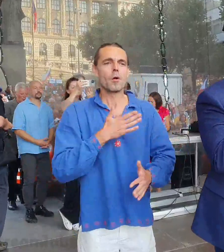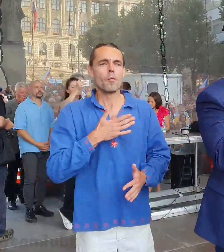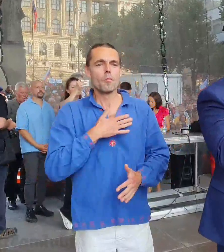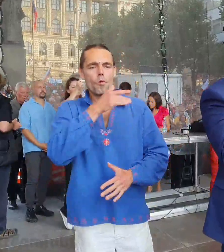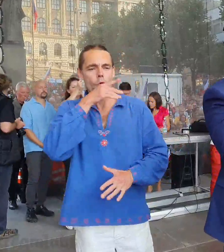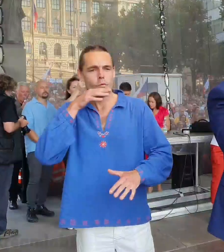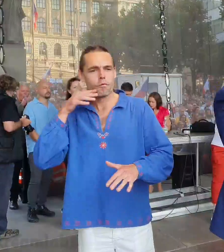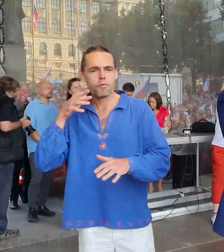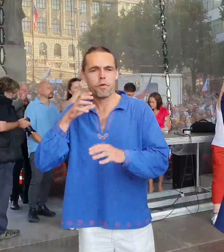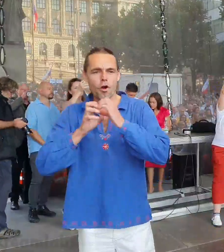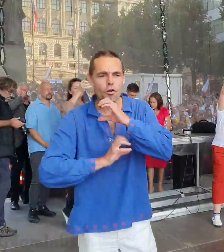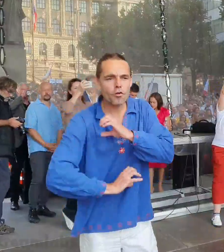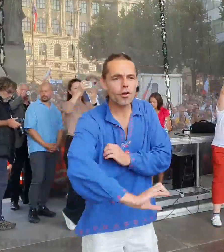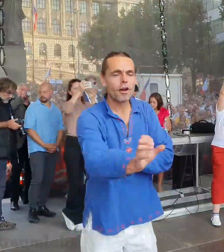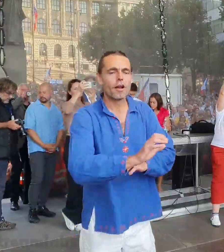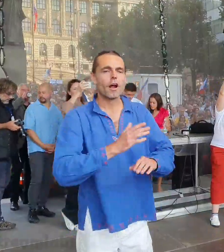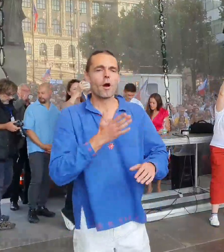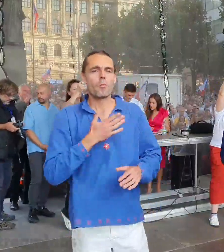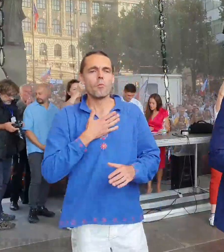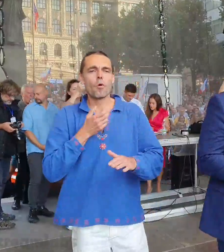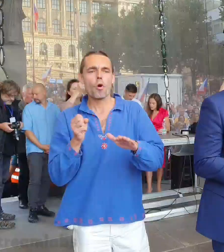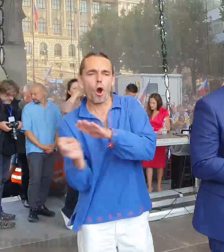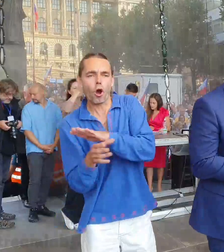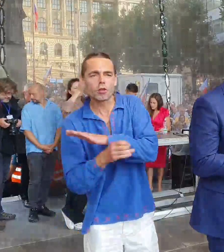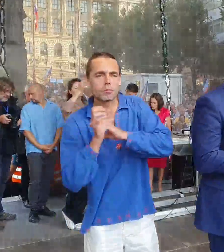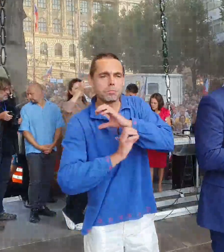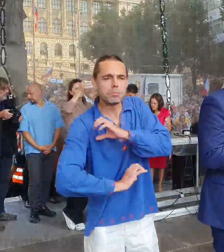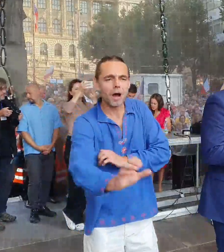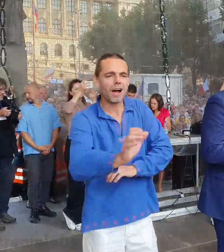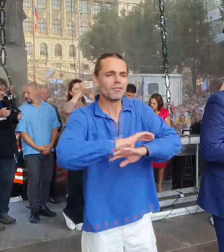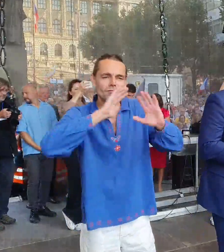tomu, aby zničili tenhle národ.